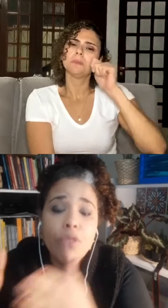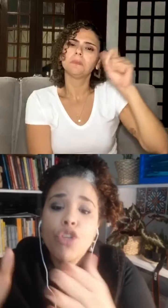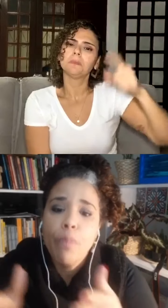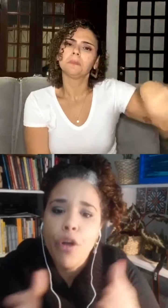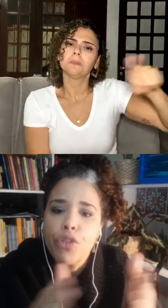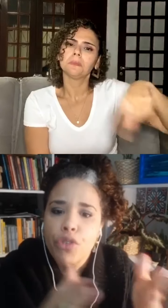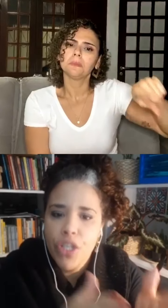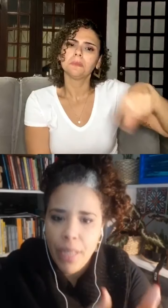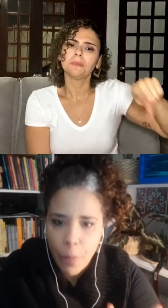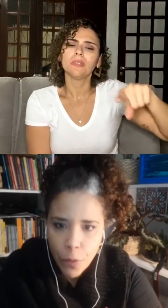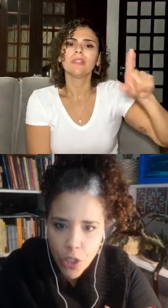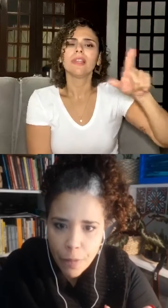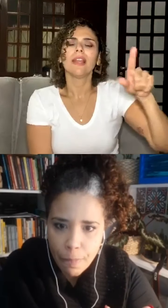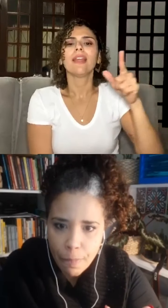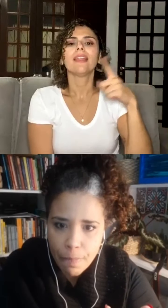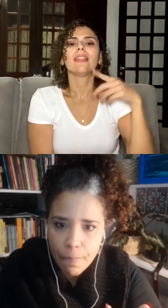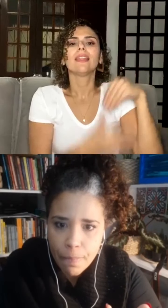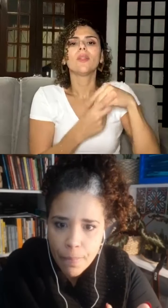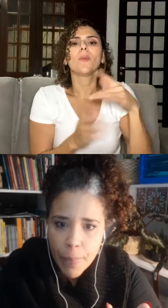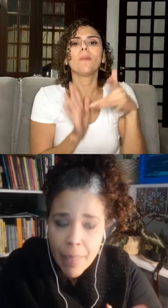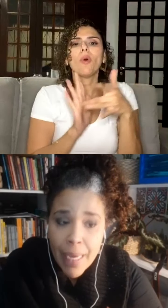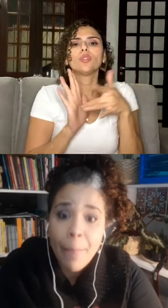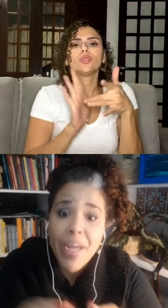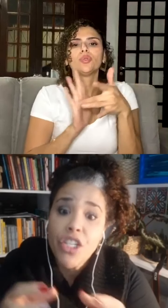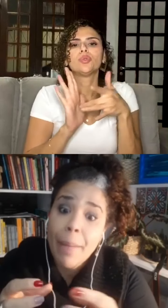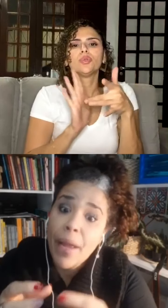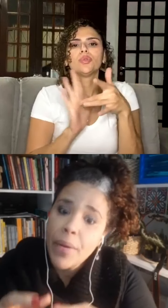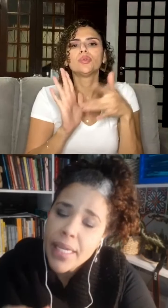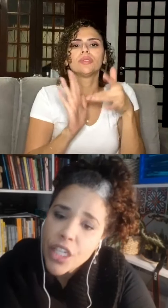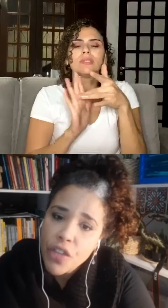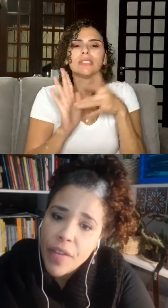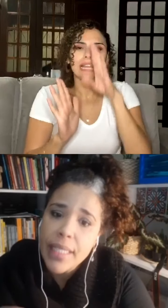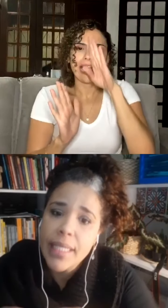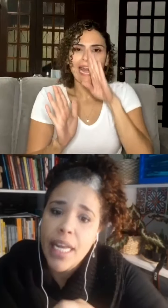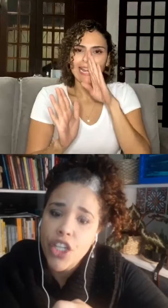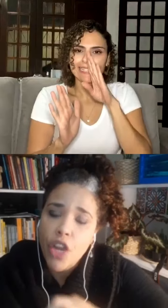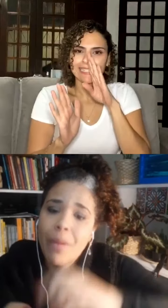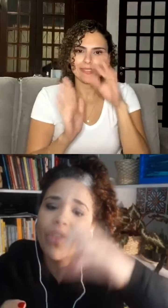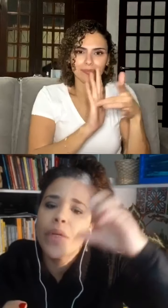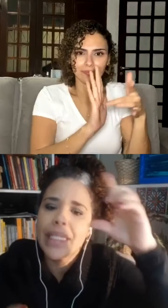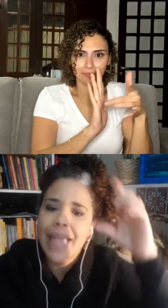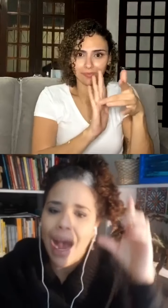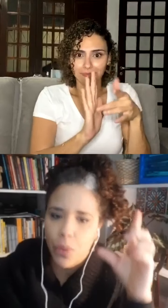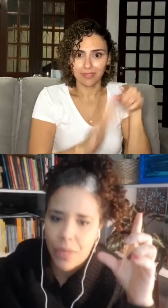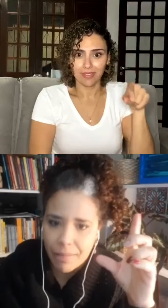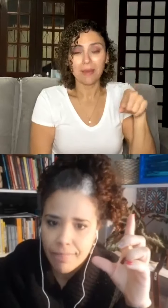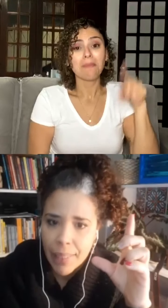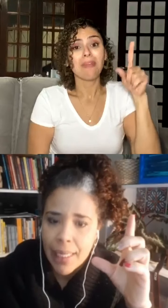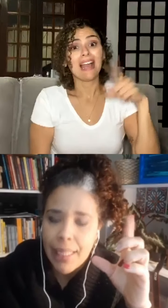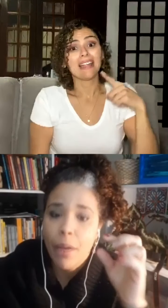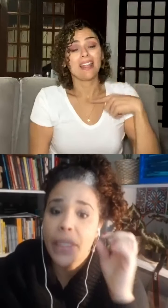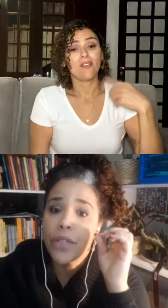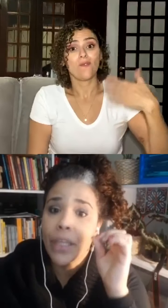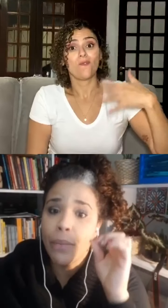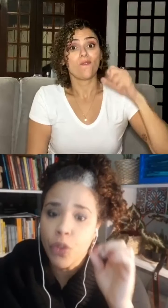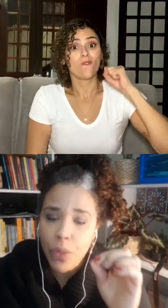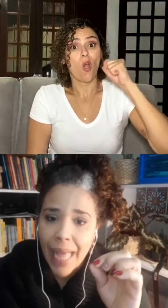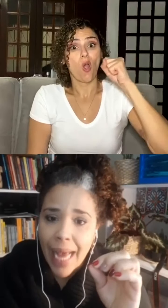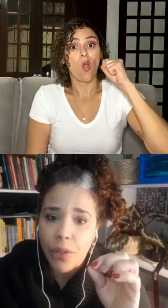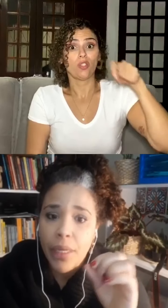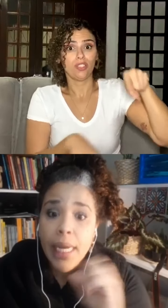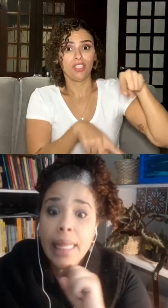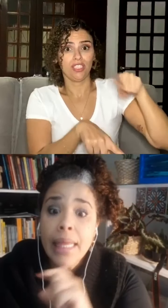nos postos de saúde. Mas na maioria das vezes elas têm uma dose alta. Então é preciso ter muito